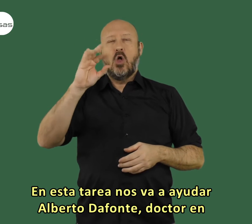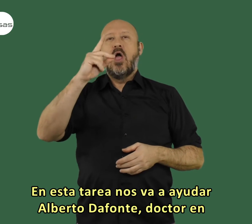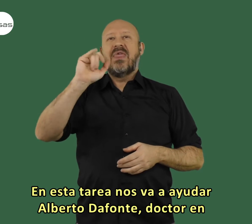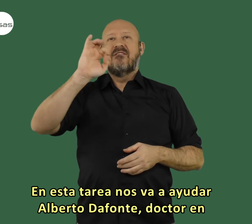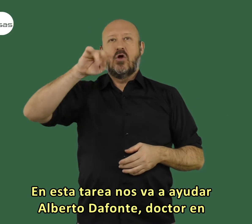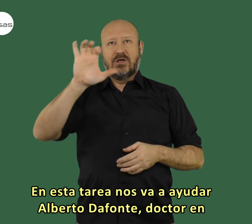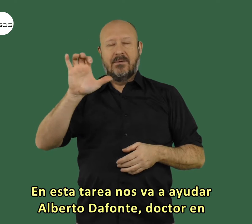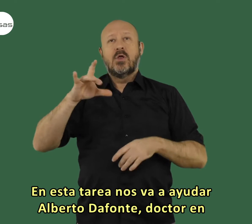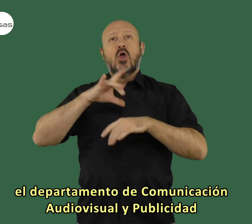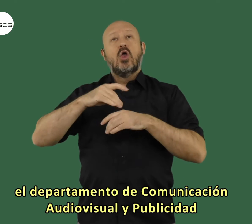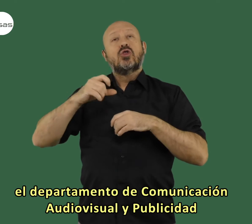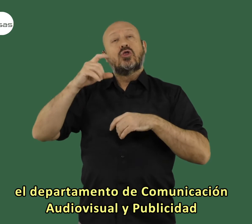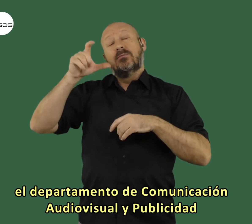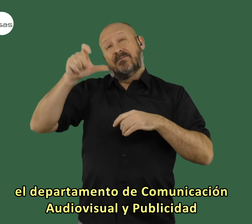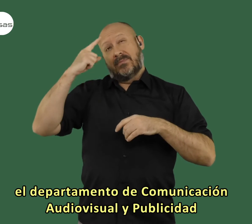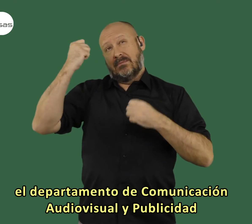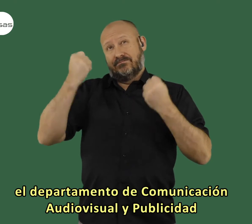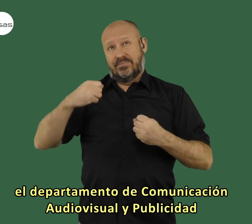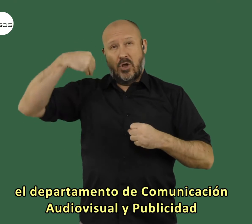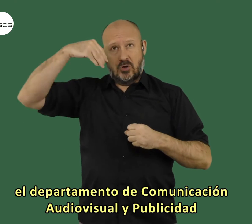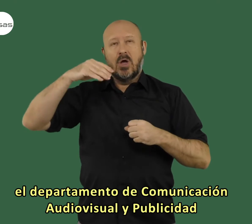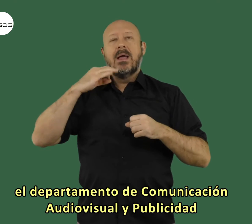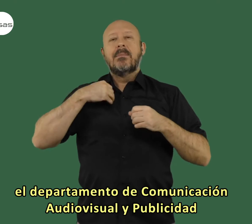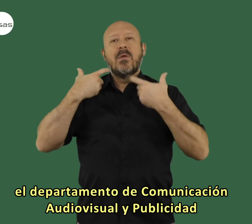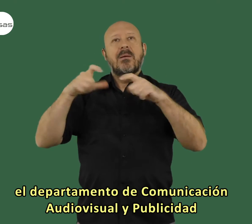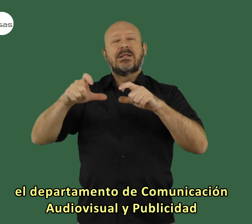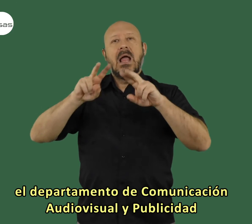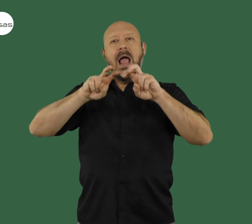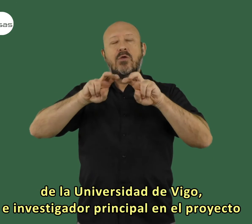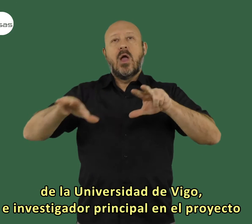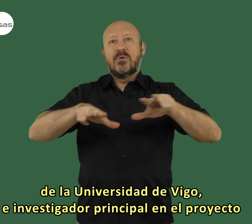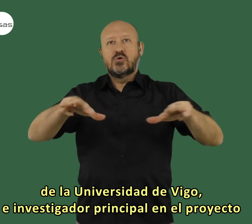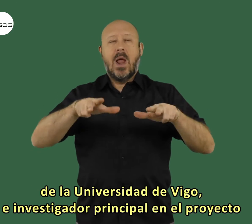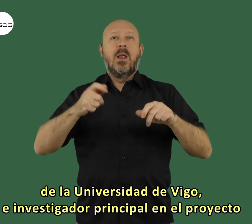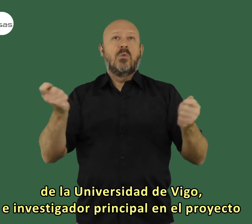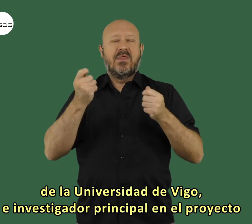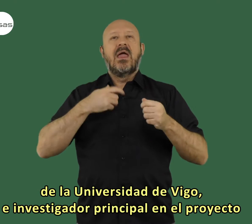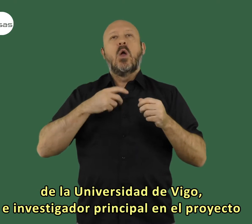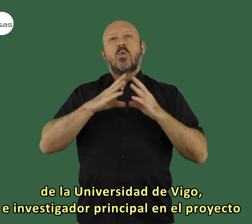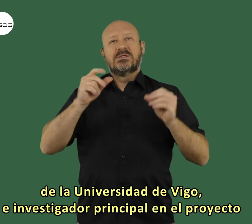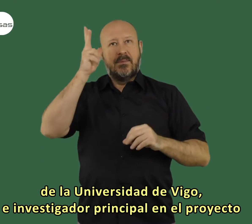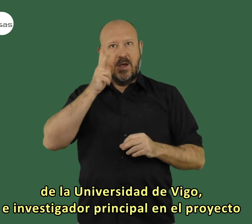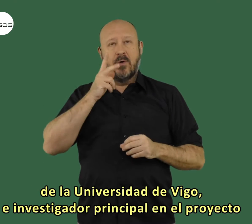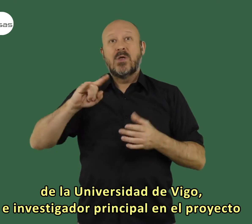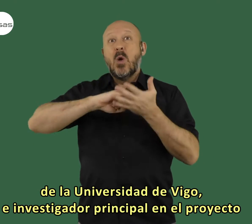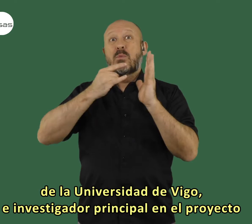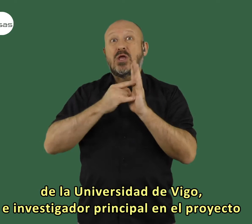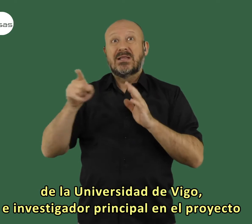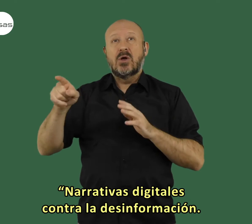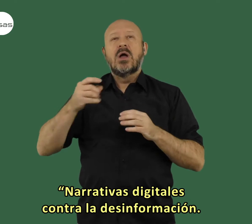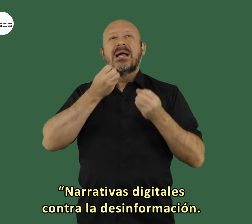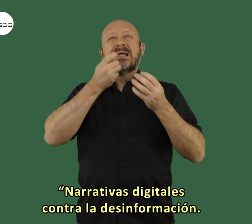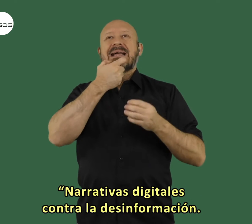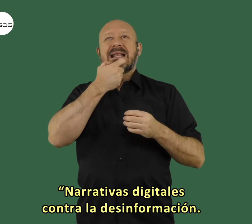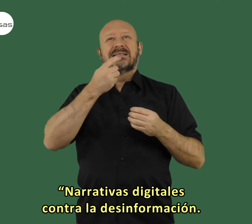Alberto Dafonte, doctor en el Departamento de Comunicación Audiovisual y Publicidad de la Universidad de Vigo e investigador principal en el